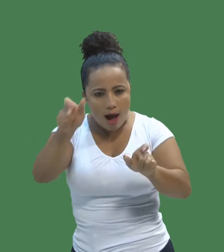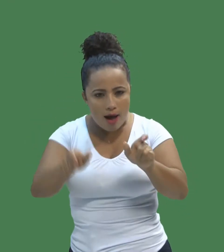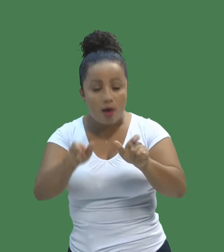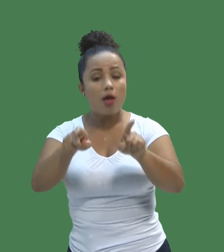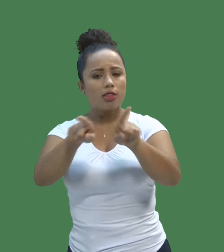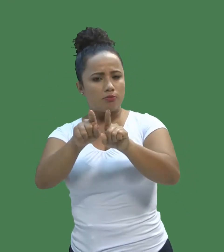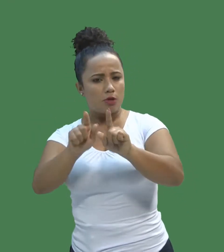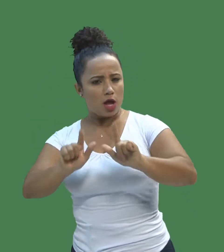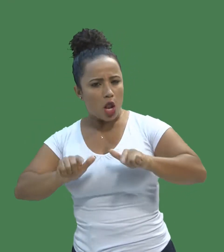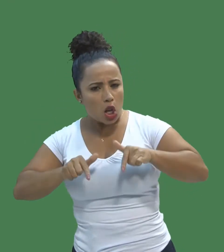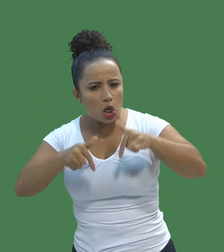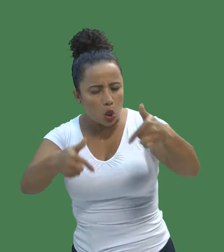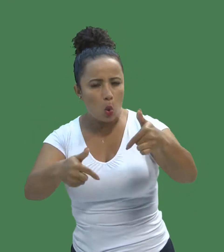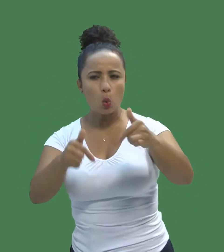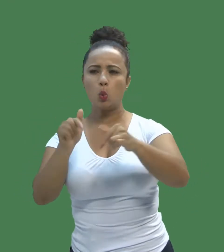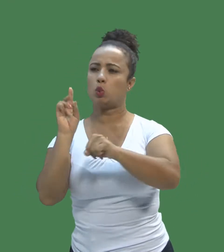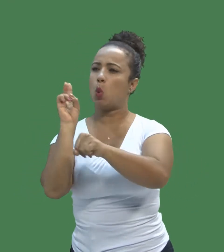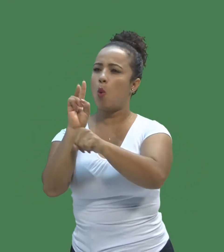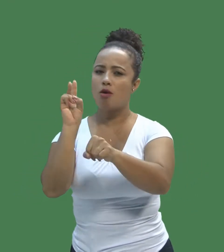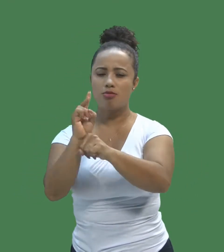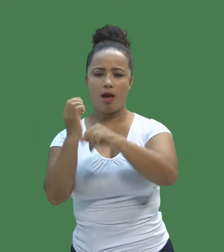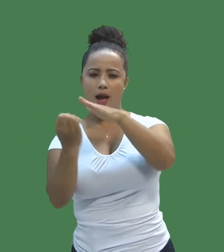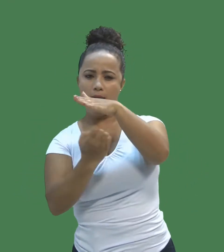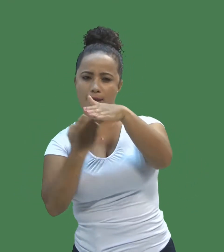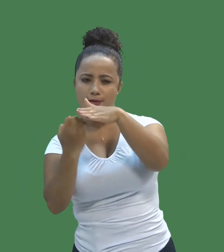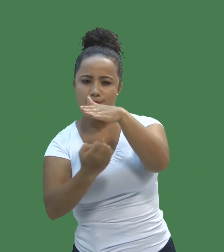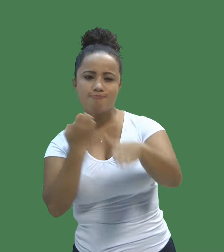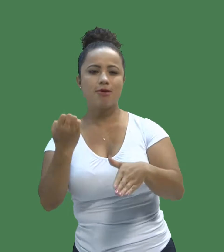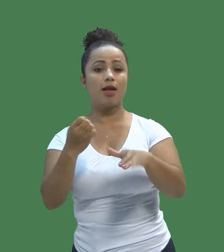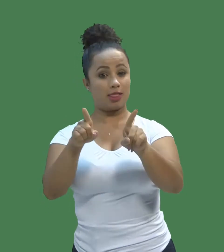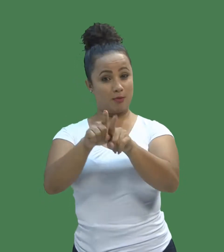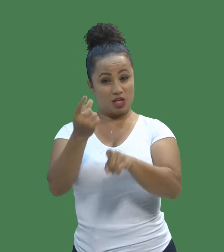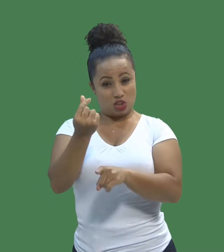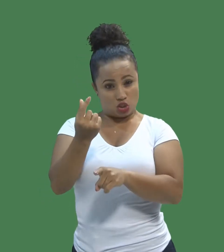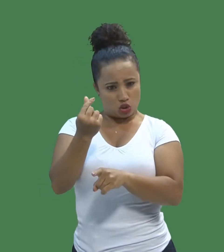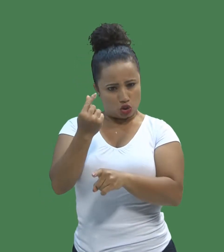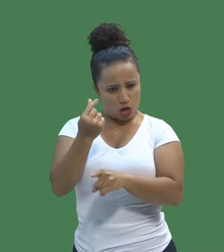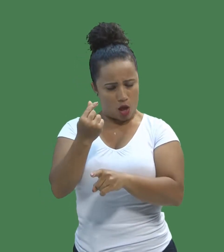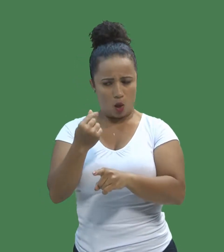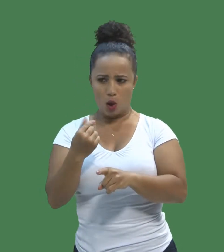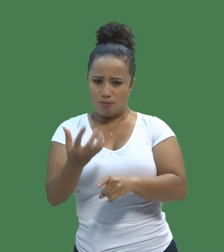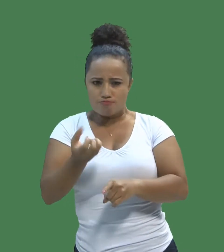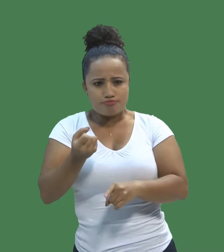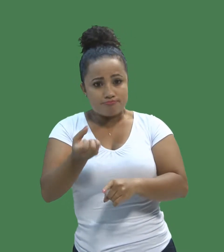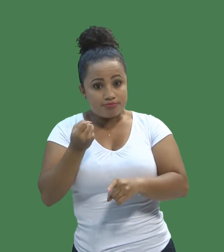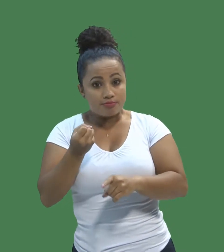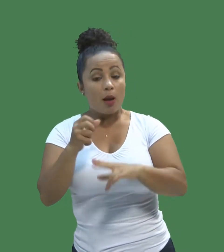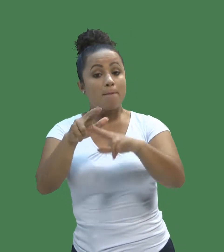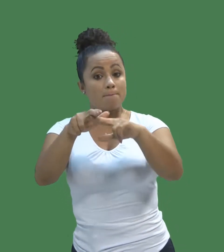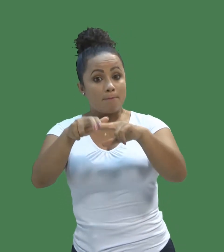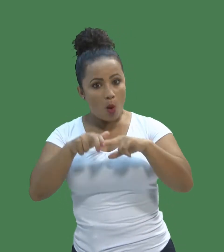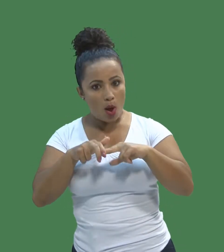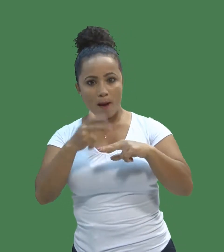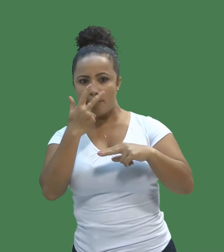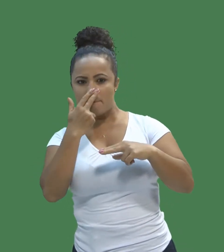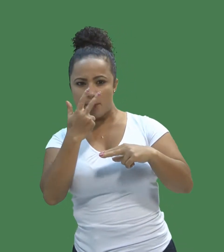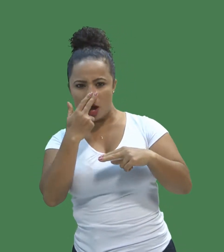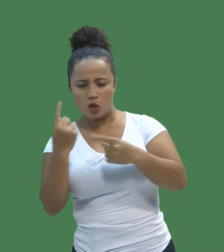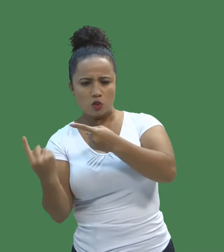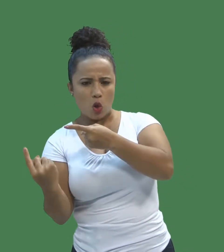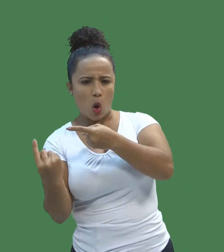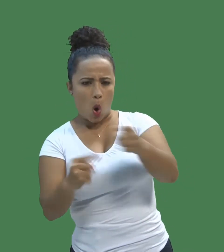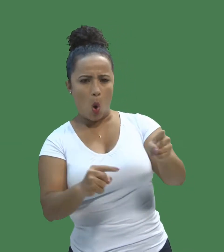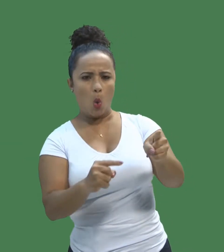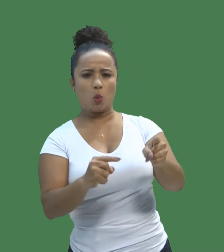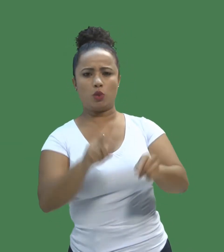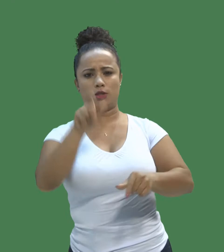capital fizeram dele um adversário da democracia e um defensor de regimes